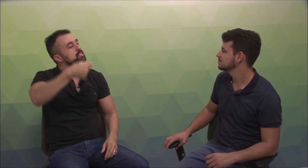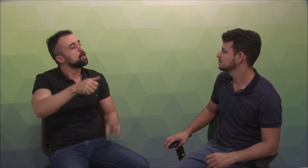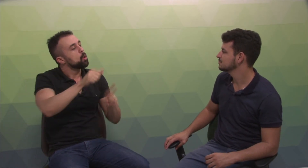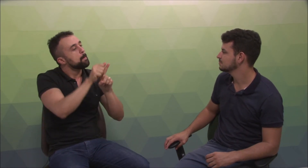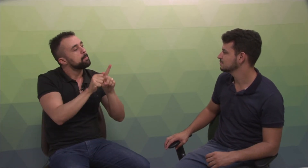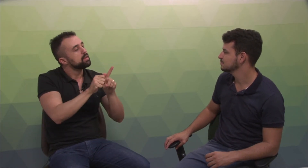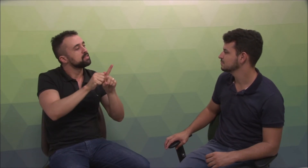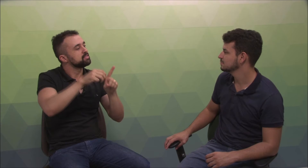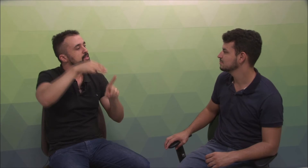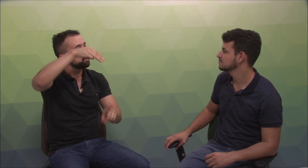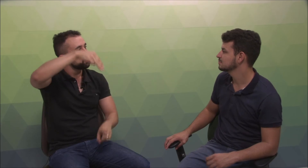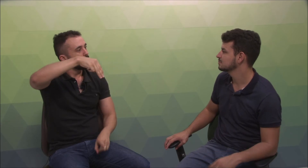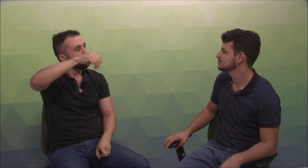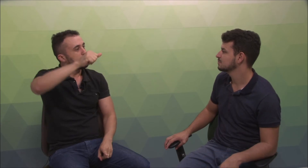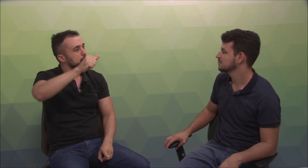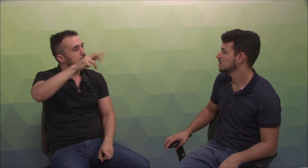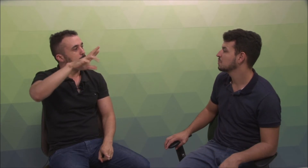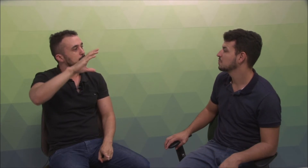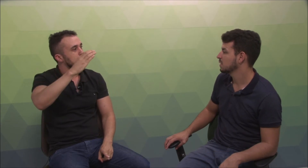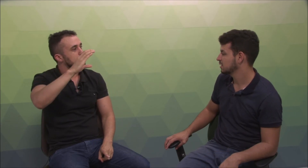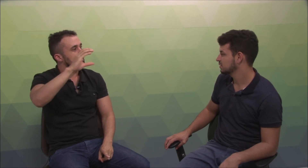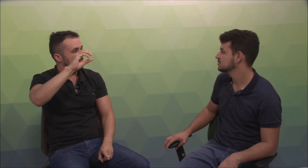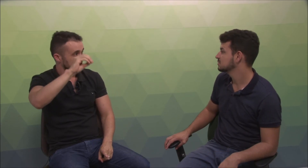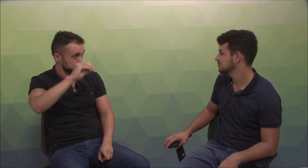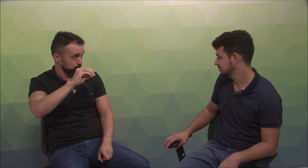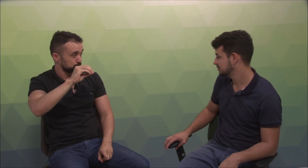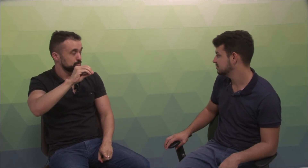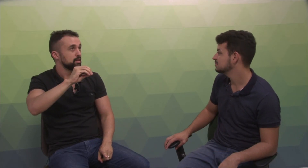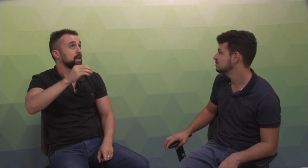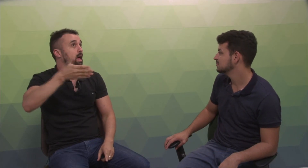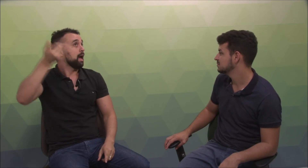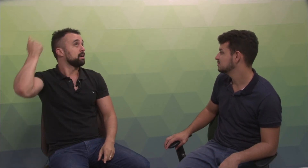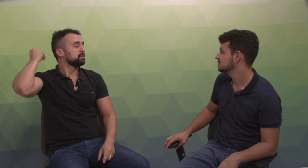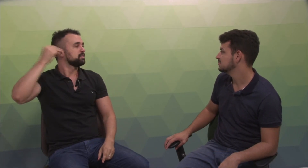audismo. Por exemplo, o sinal de março,